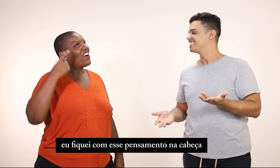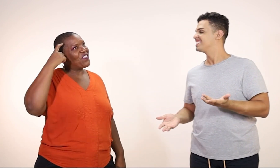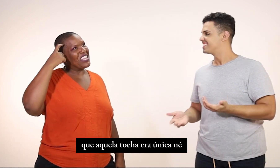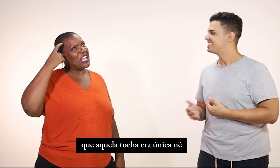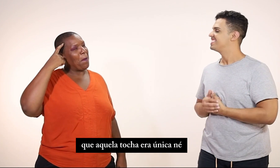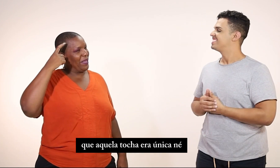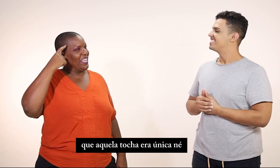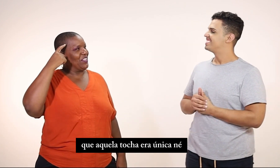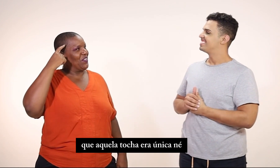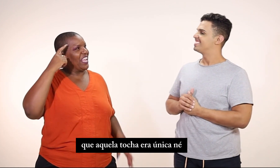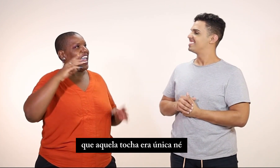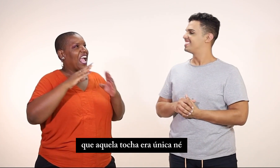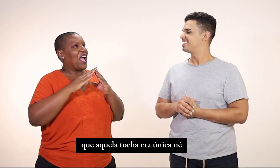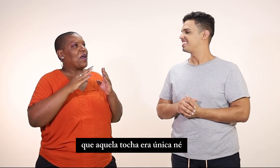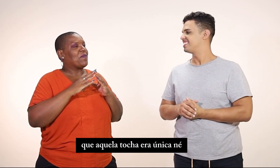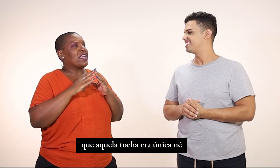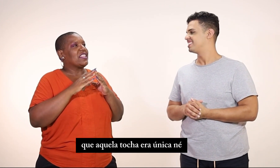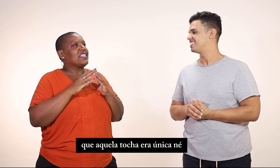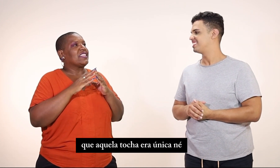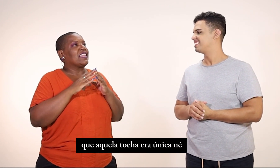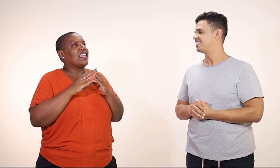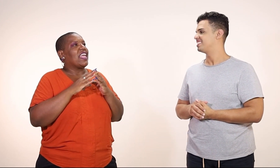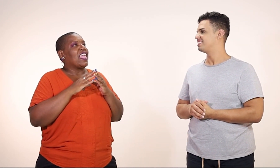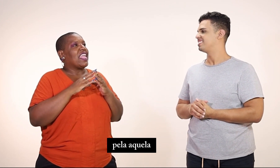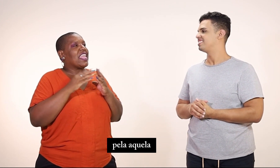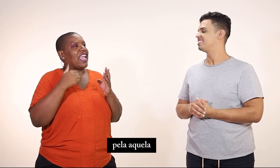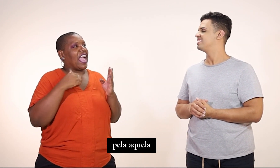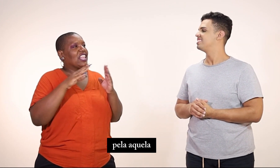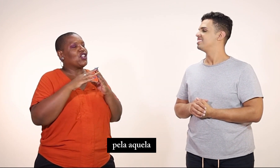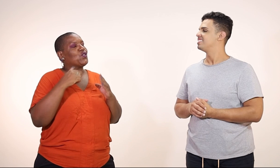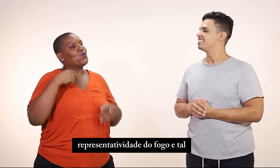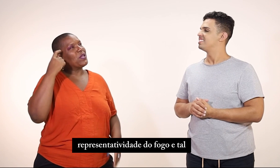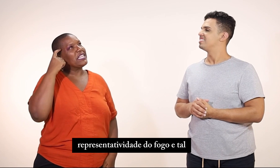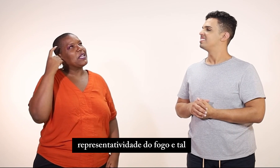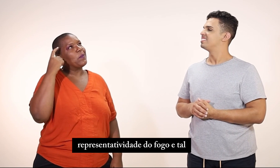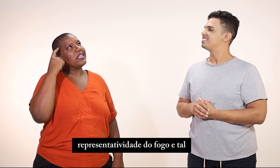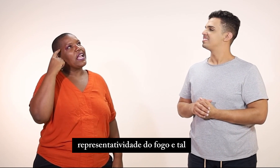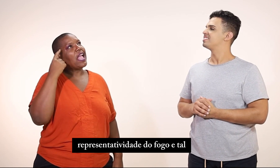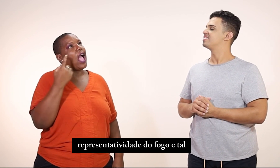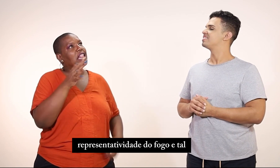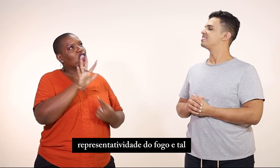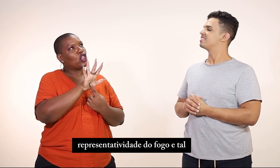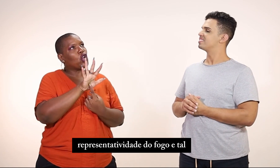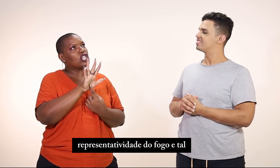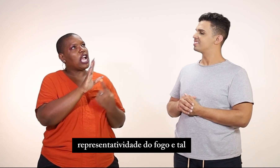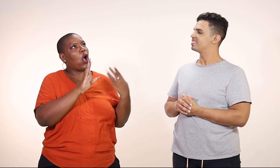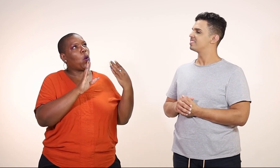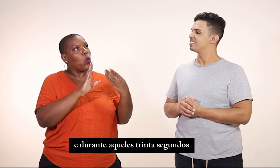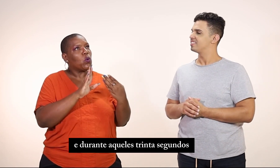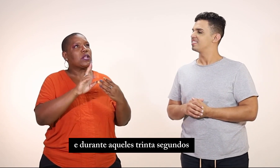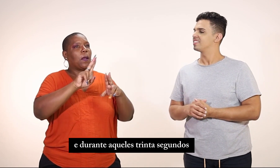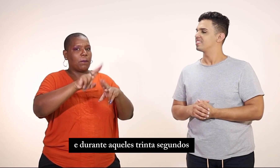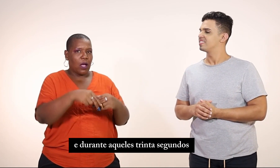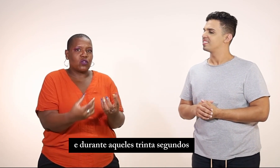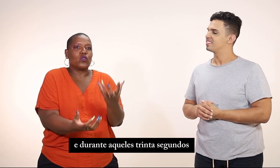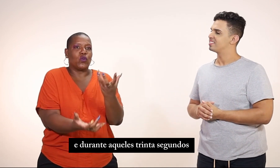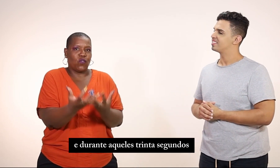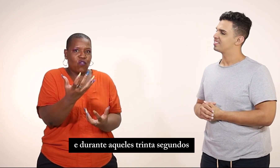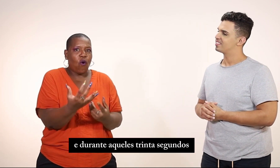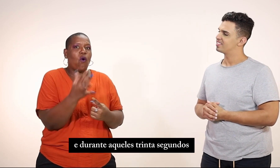que aquela tocha era única, né? Por aquela representatividade do fogo e tal. E durante aqueles 30